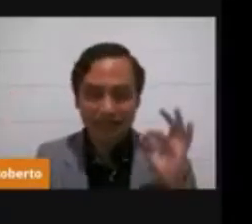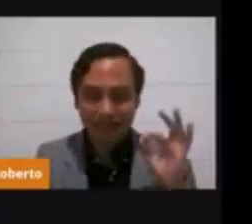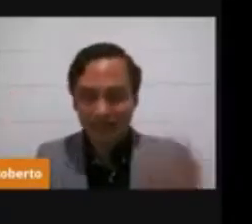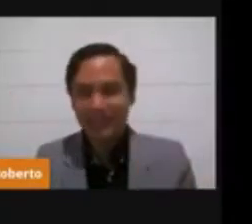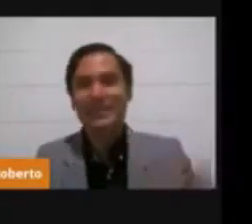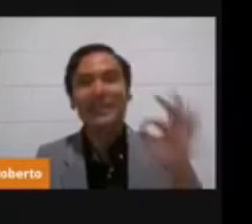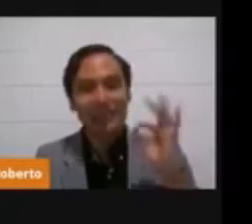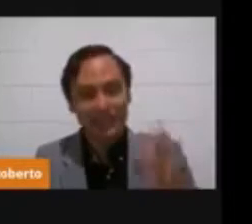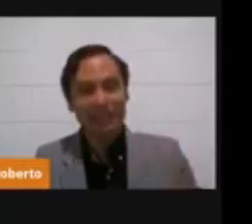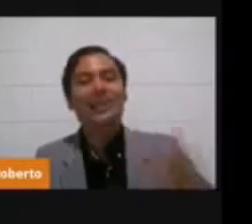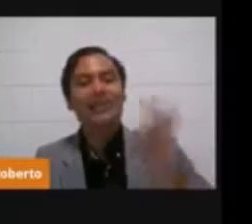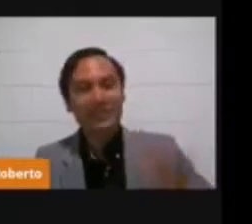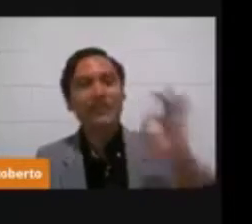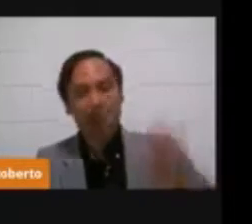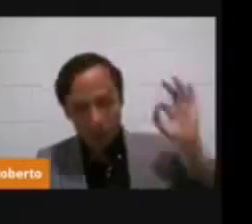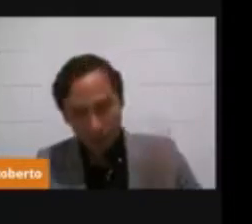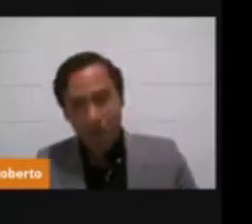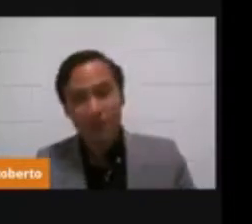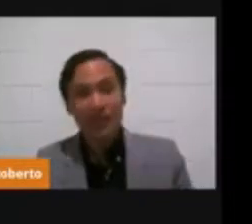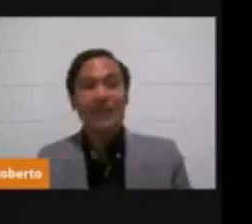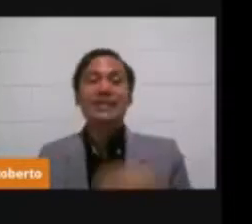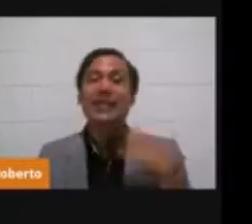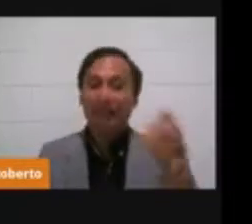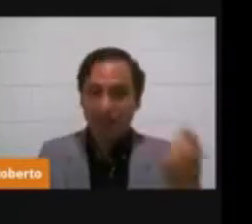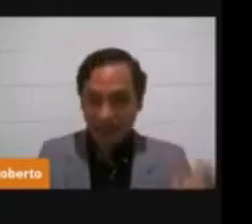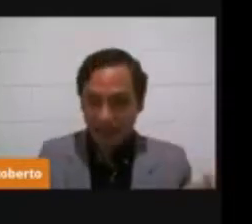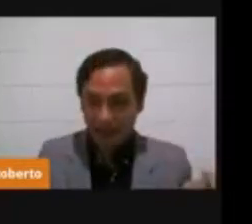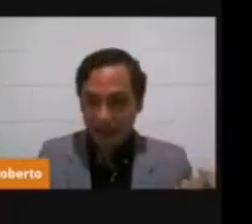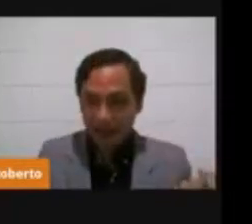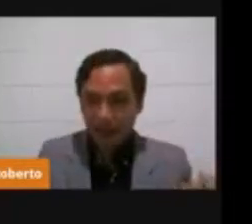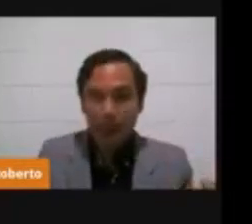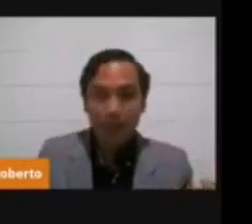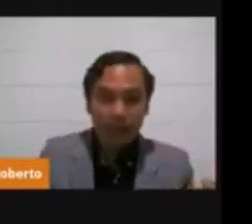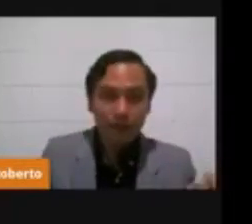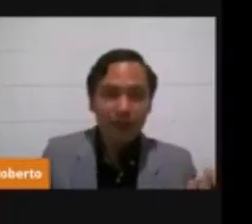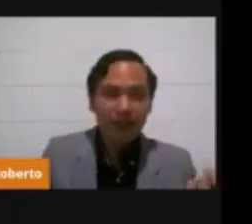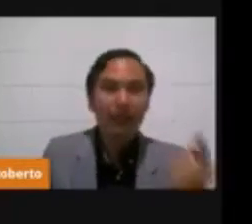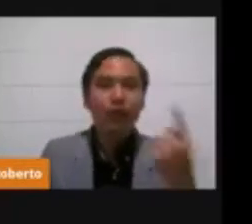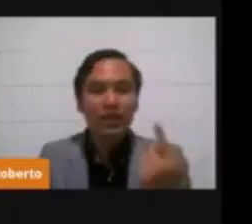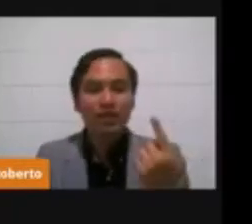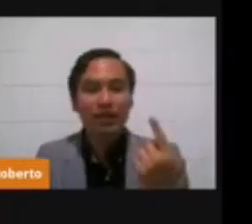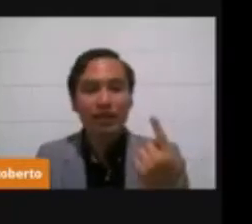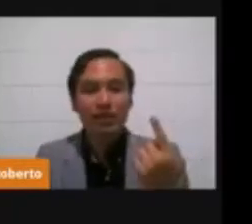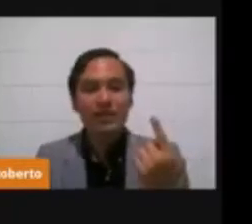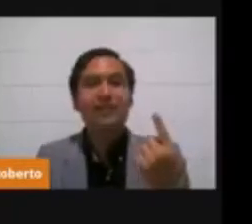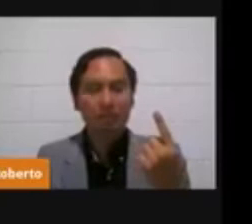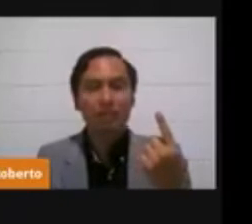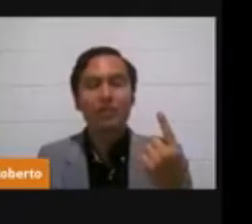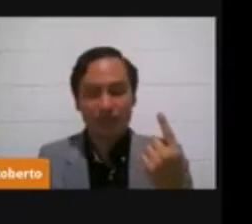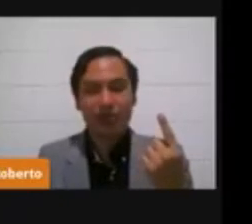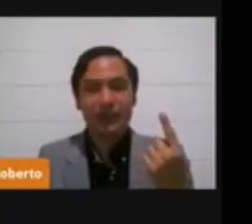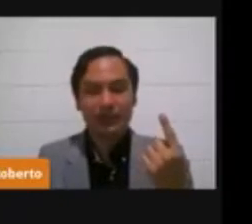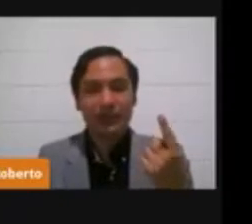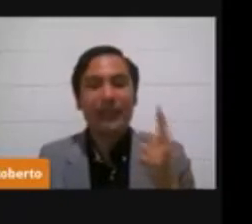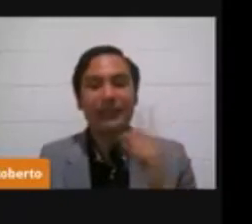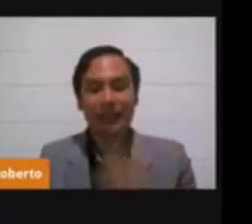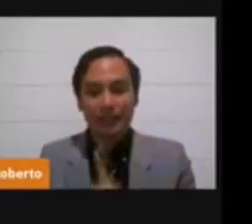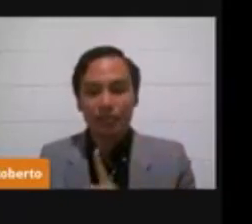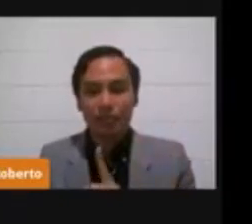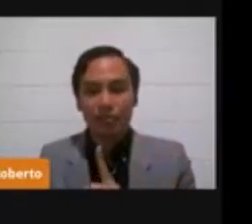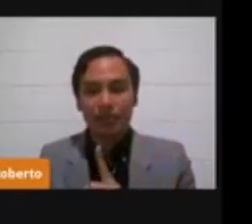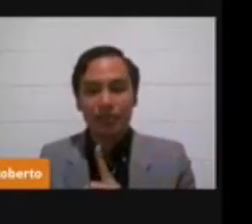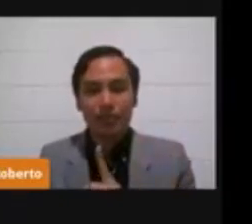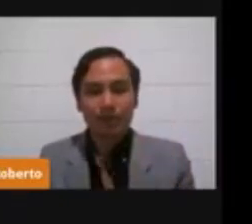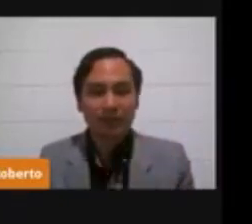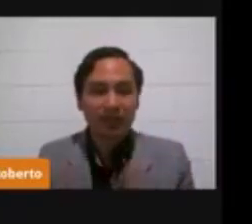una característica esencial de ser seres humanos, ser diferentes. Pero en una sola cosa sí somos iguales, en